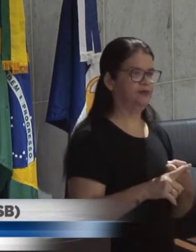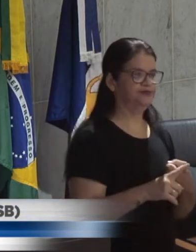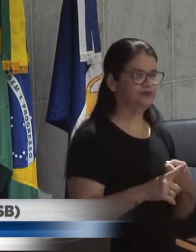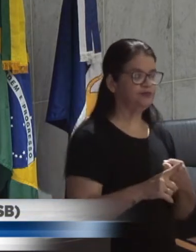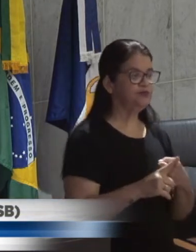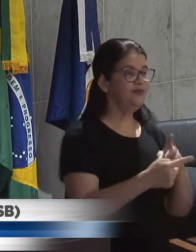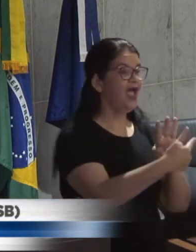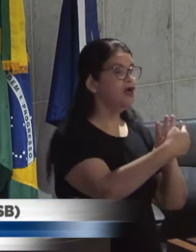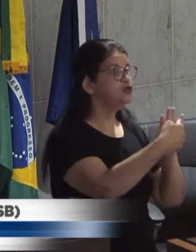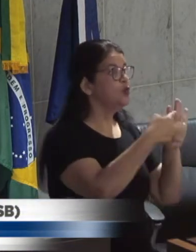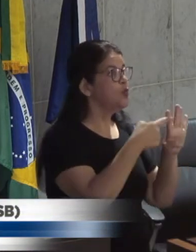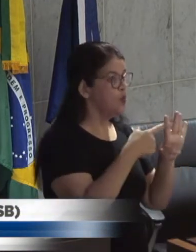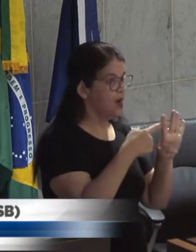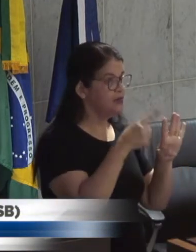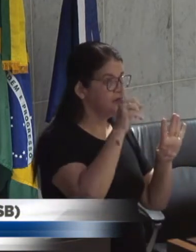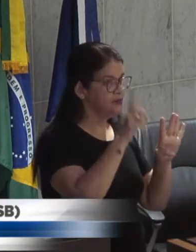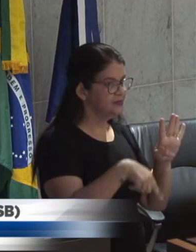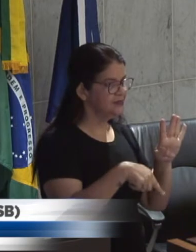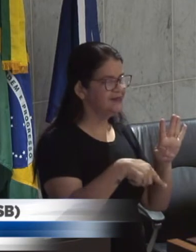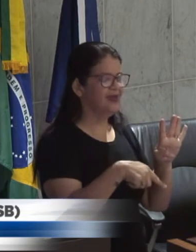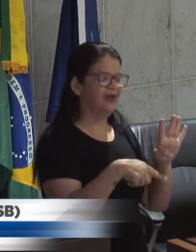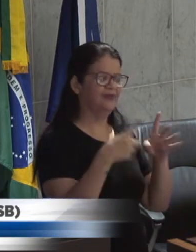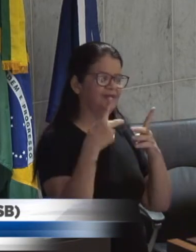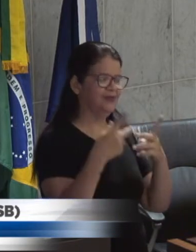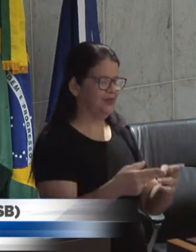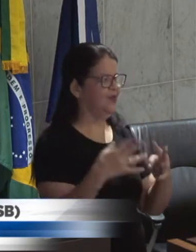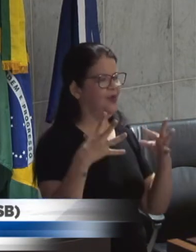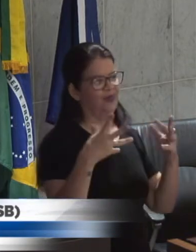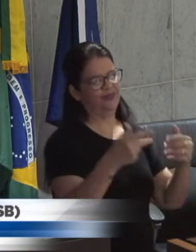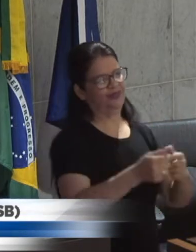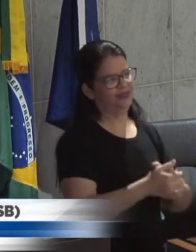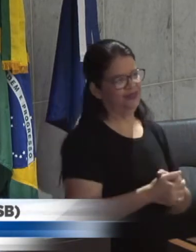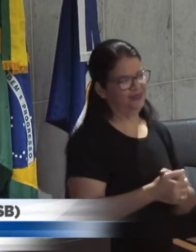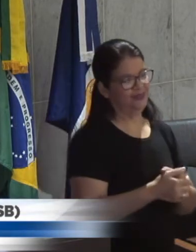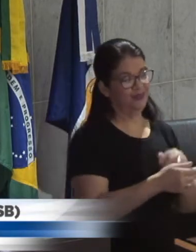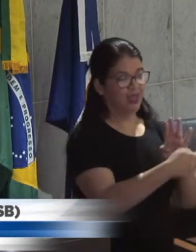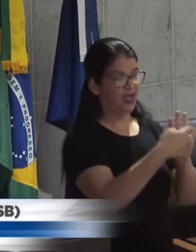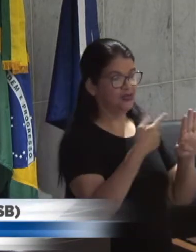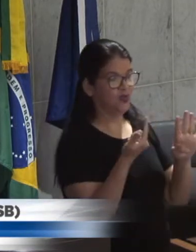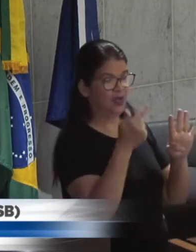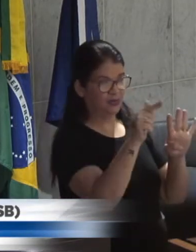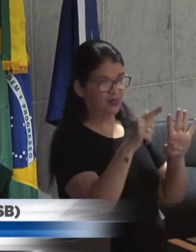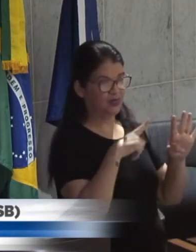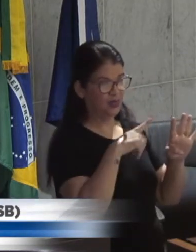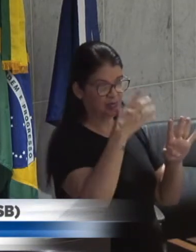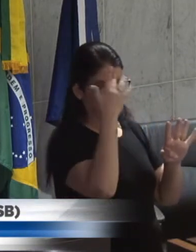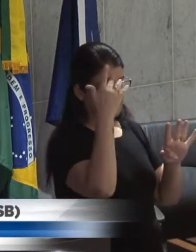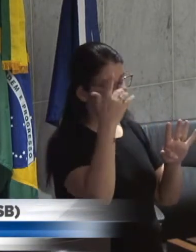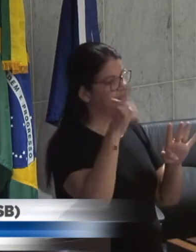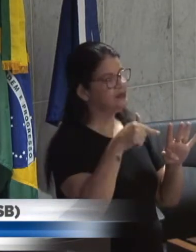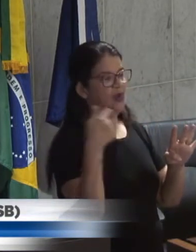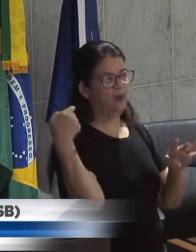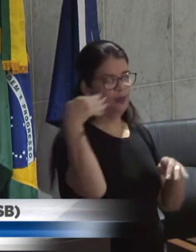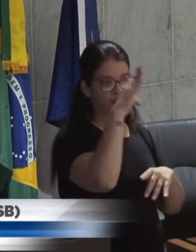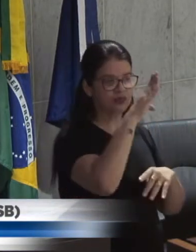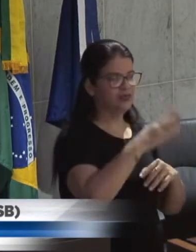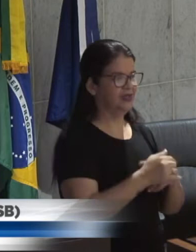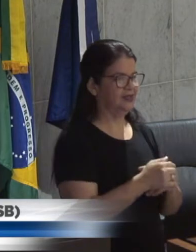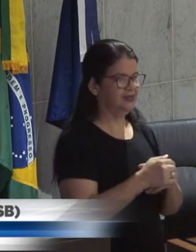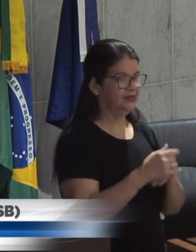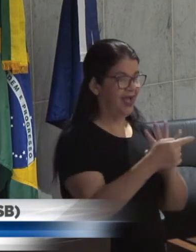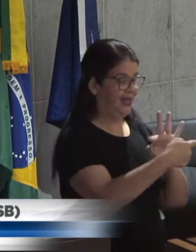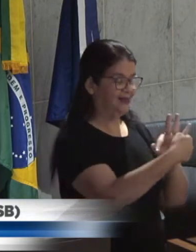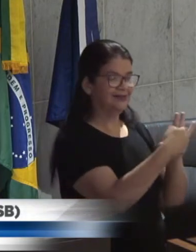As quatro são farinha do mesmo saco, pessoal. As quatro outras candidaturas, todas elas são bolsonaristas.